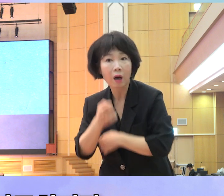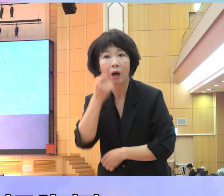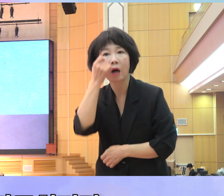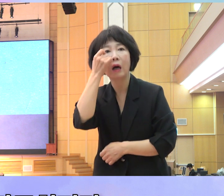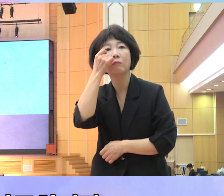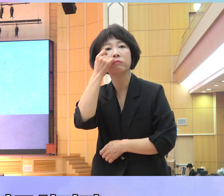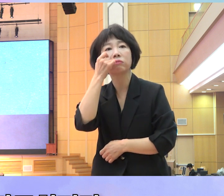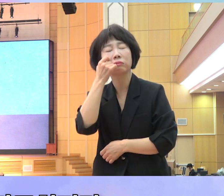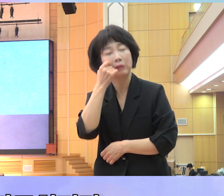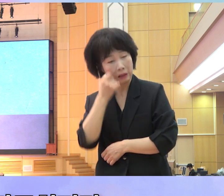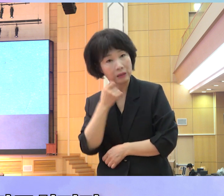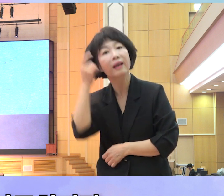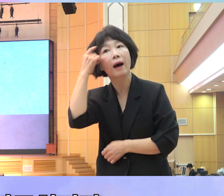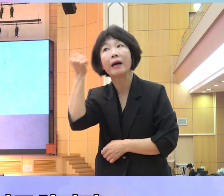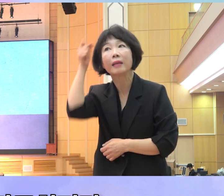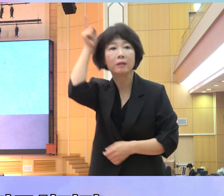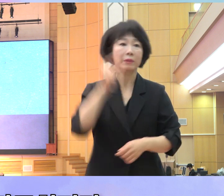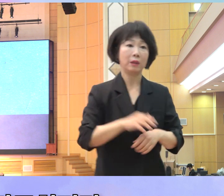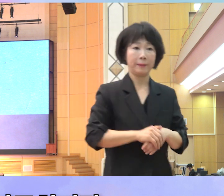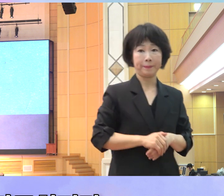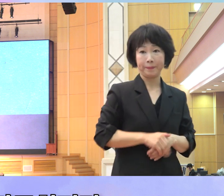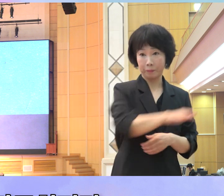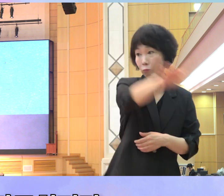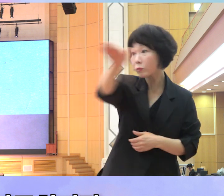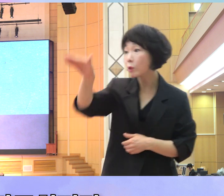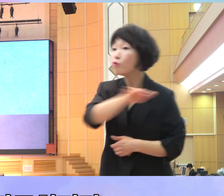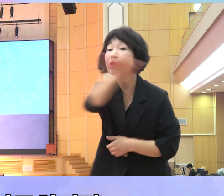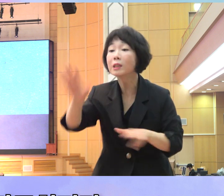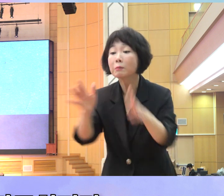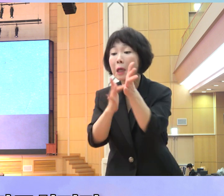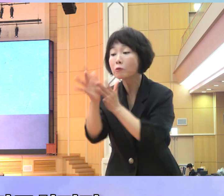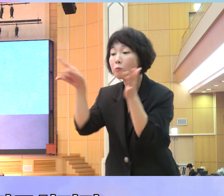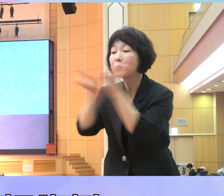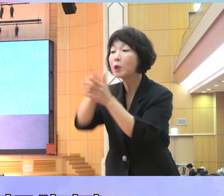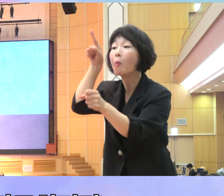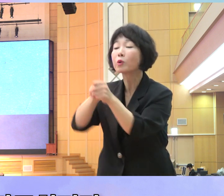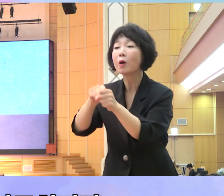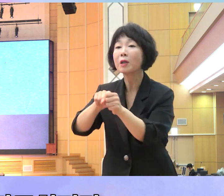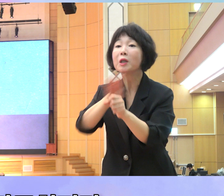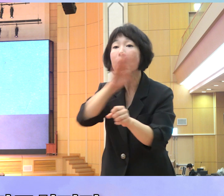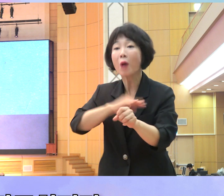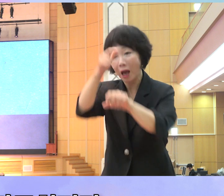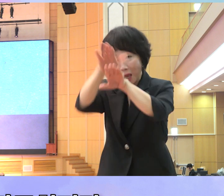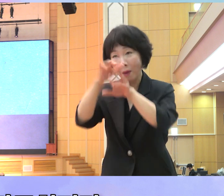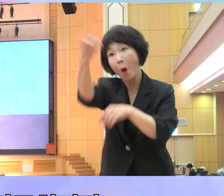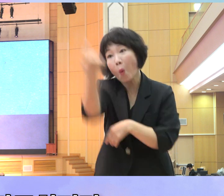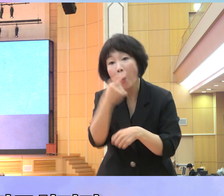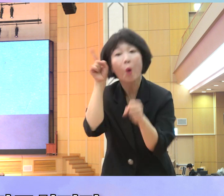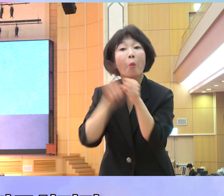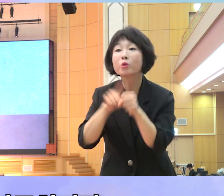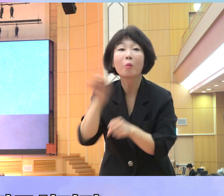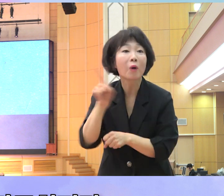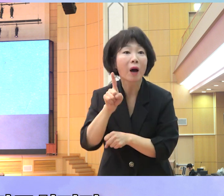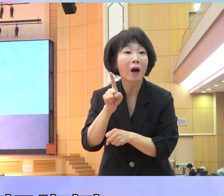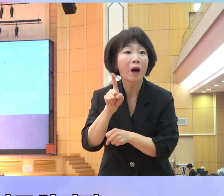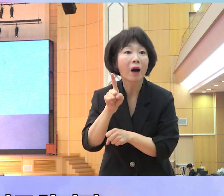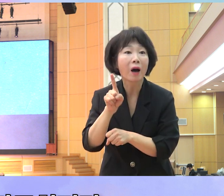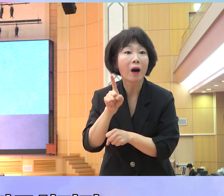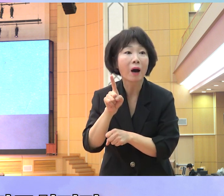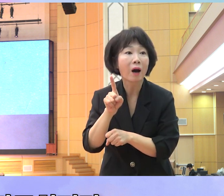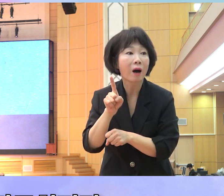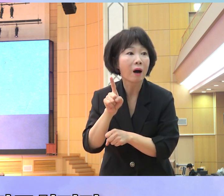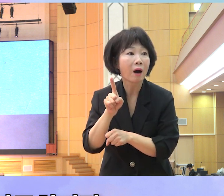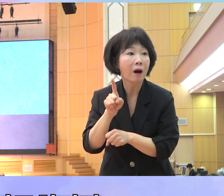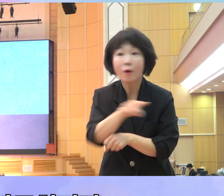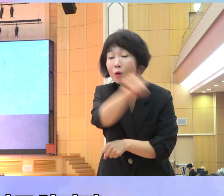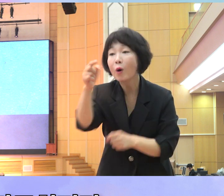그대로 적용을 해서 우리가 예수님을 믿는 목적이 교회에 와서 이렇게 하나님 말씀을 듣고 하나님께 경배하고